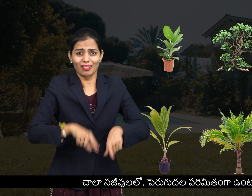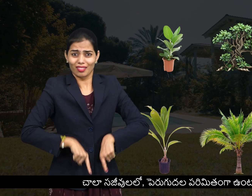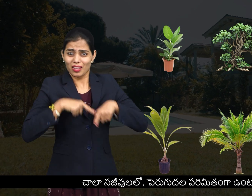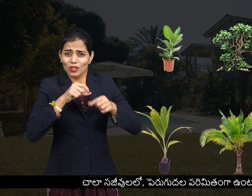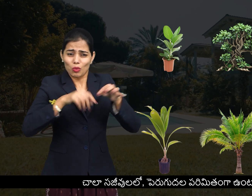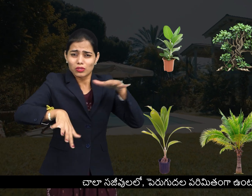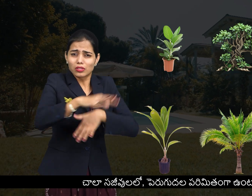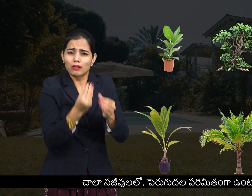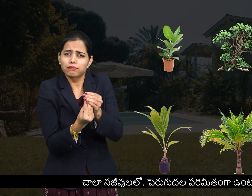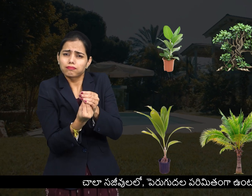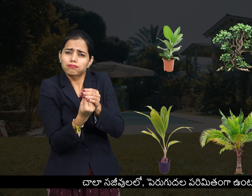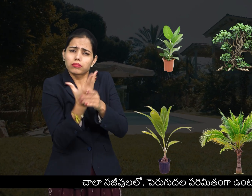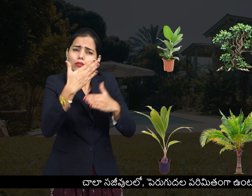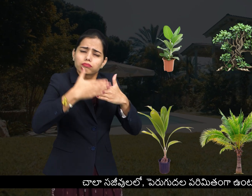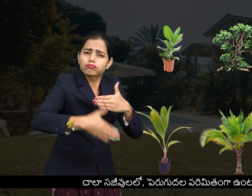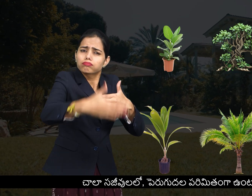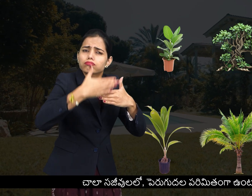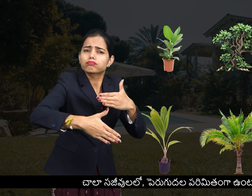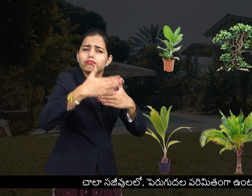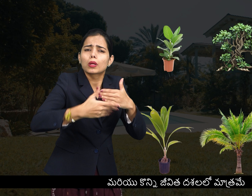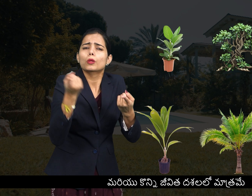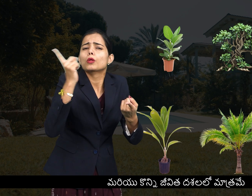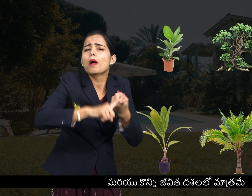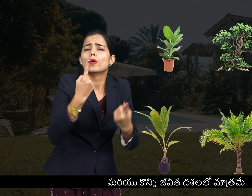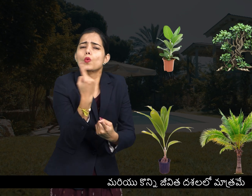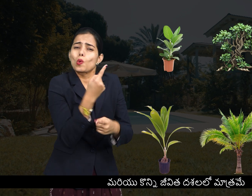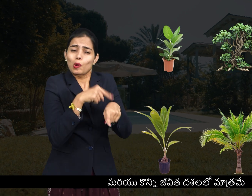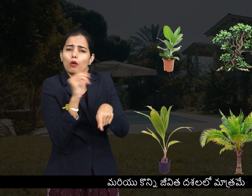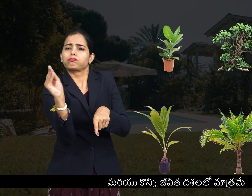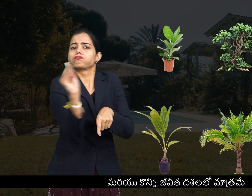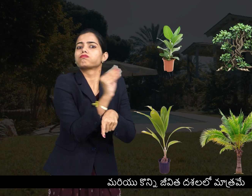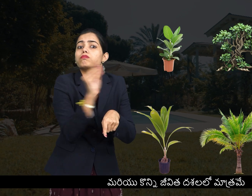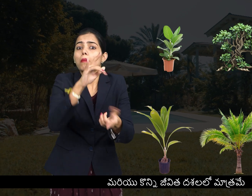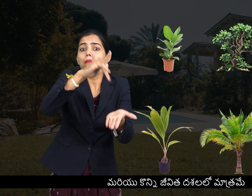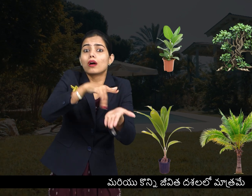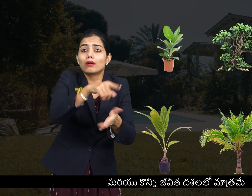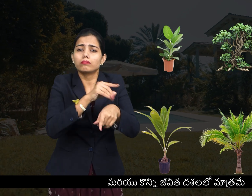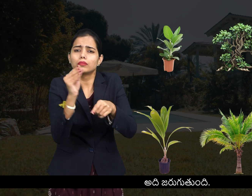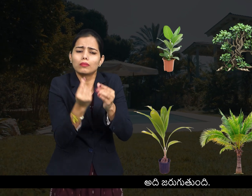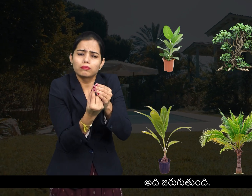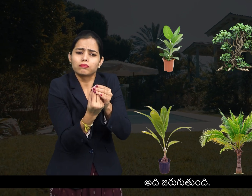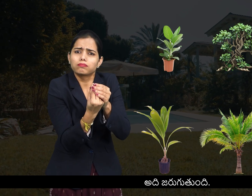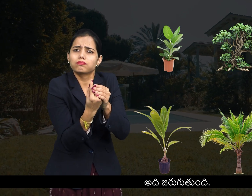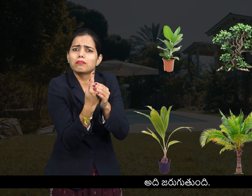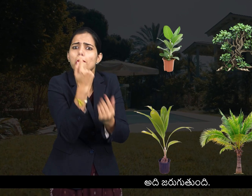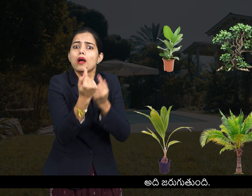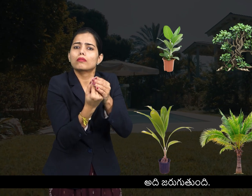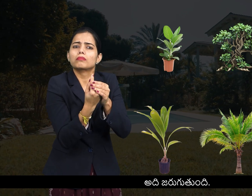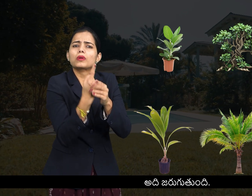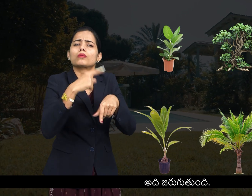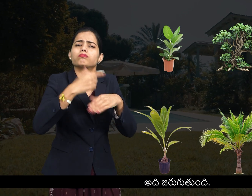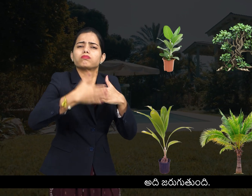చాలా సజీవులలో పెరుగుదల పరిమితంగా ఉంటుంది మరియు కొన్ని జీవిత దశలలో మాత్రమే అది జరుగుతుంది.